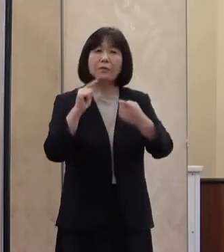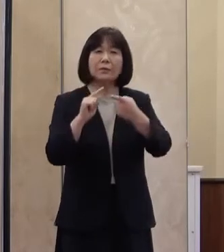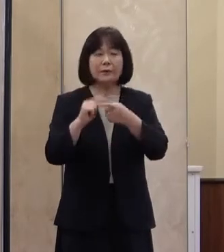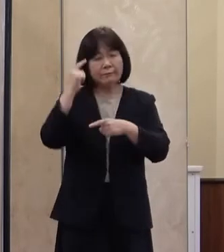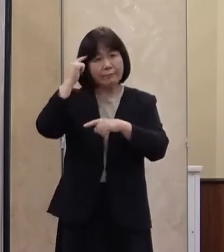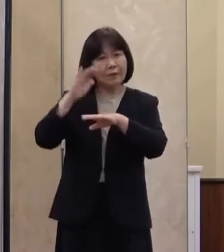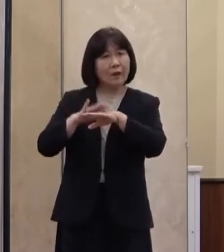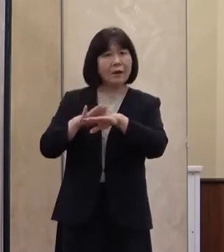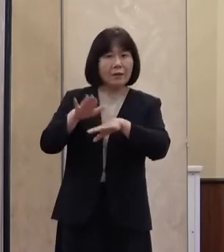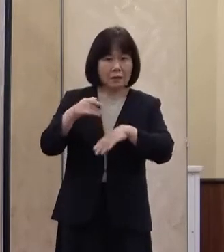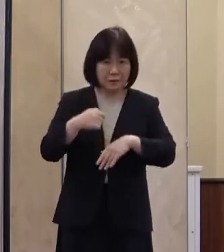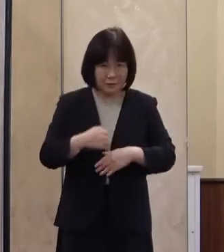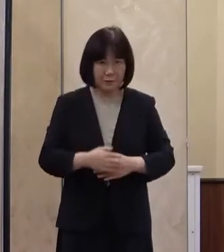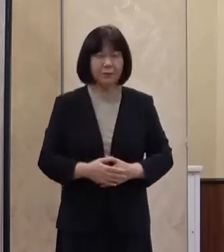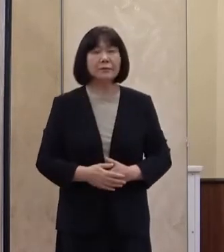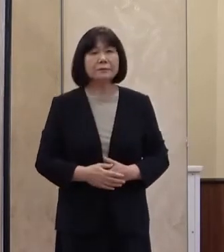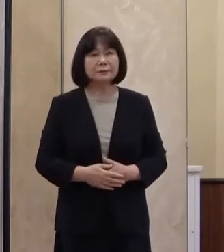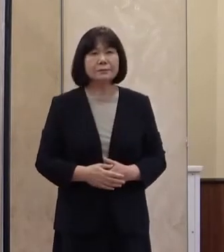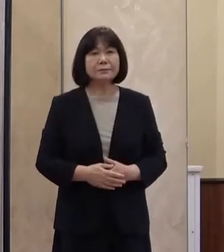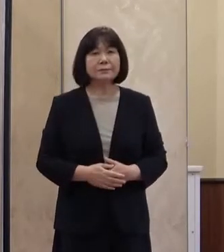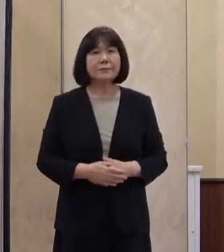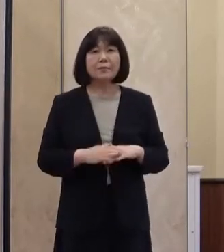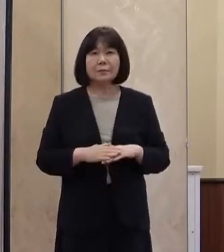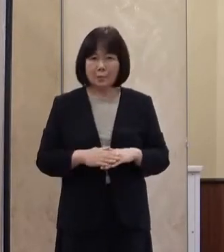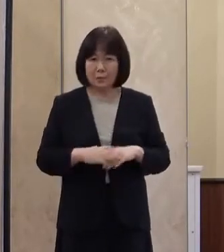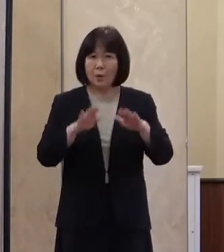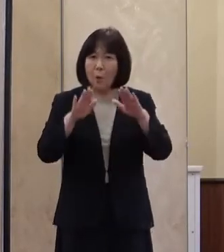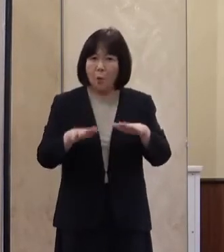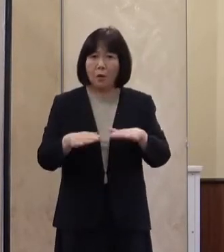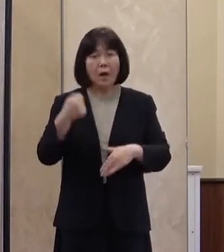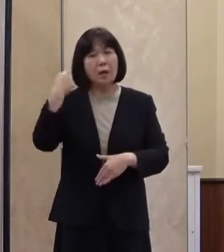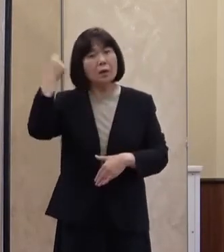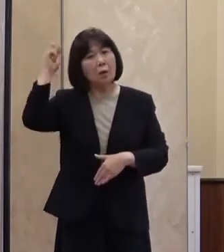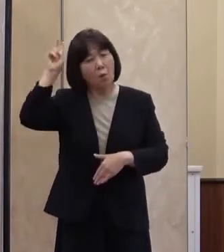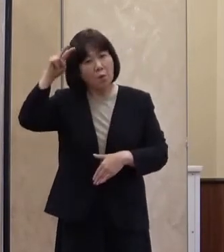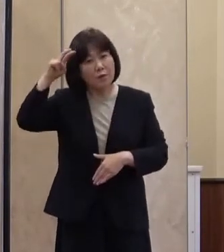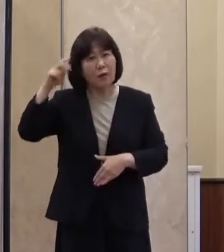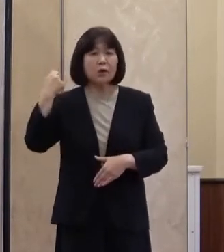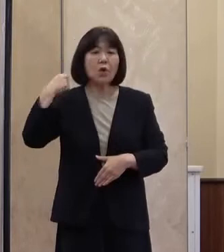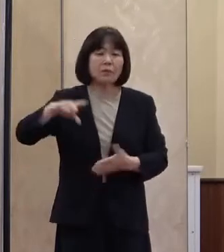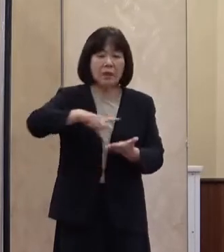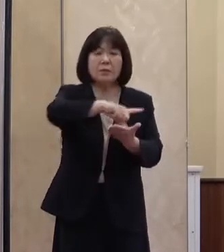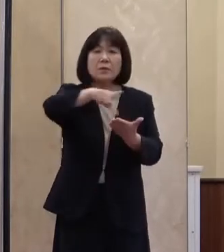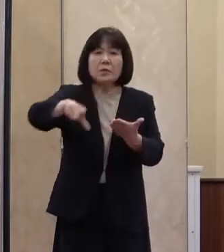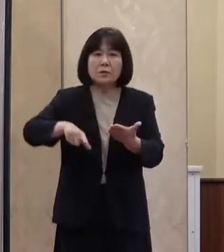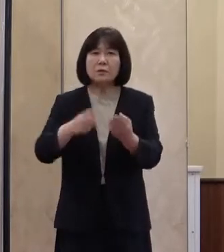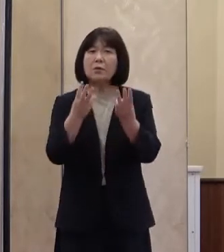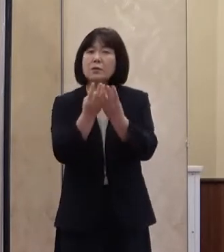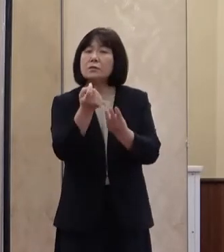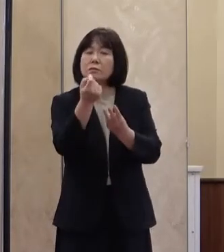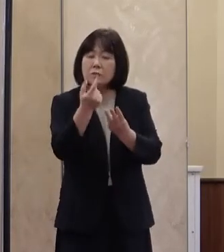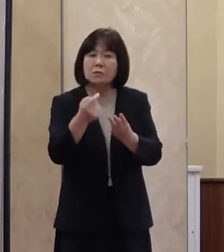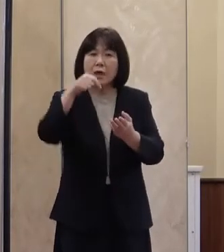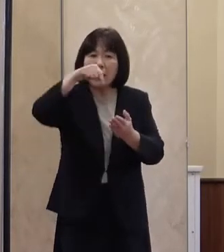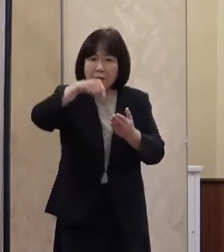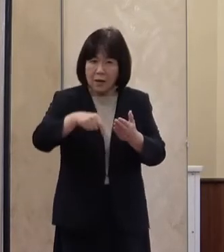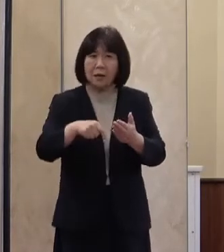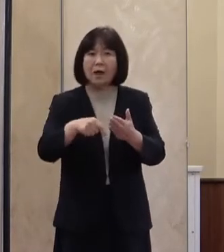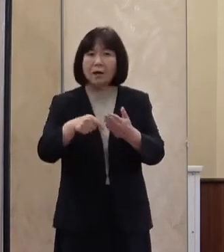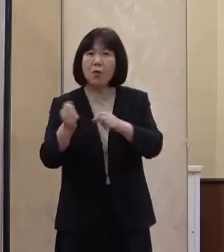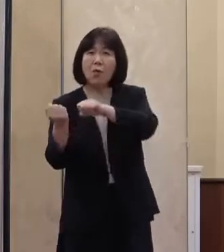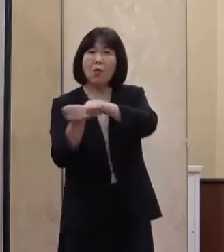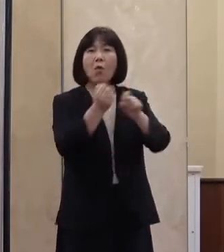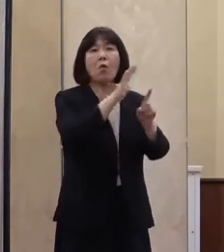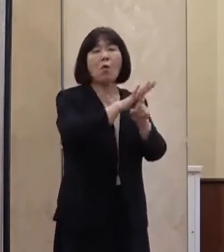方です。今回大阪南地区において少人数の飲食店応援キャンペーンというのも今実施し